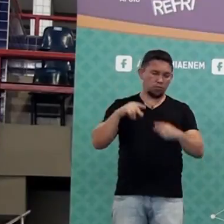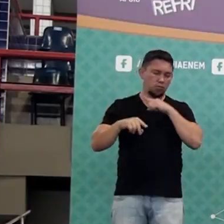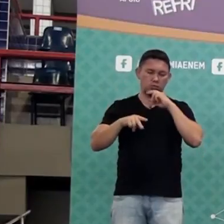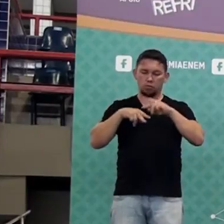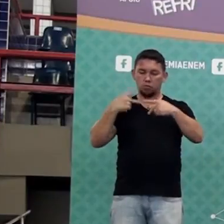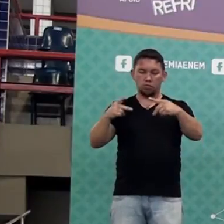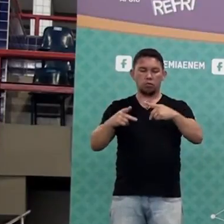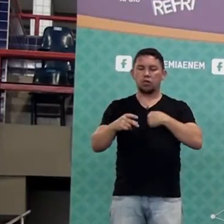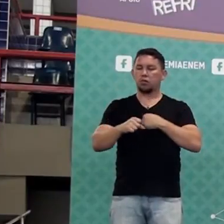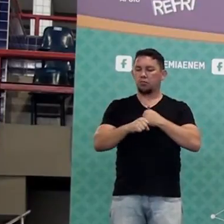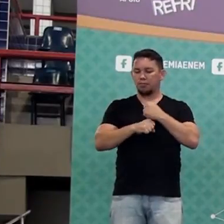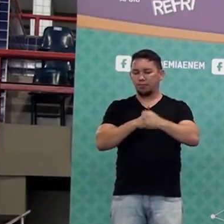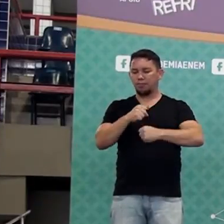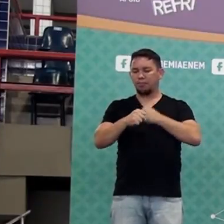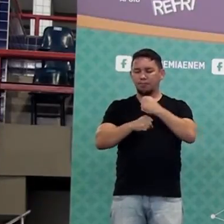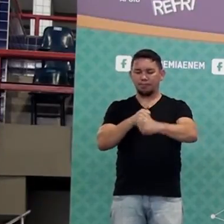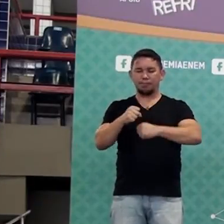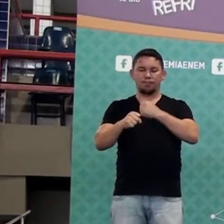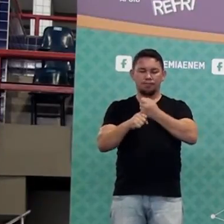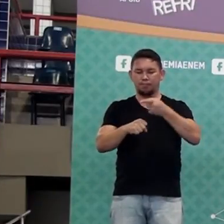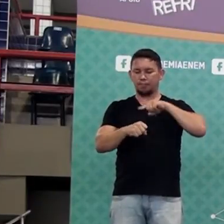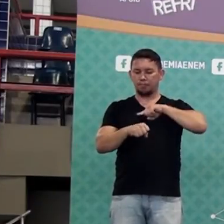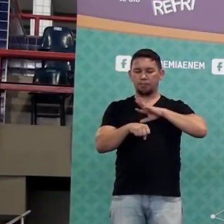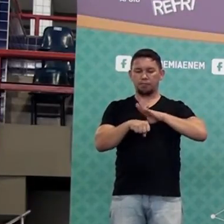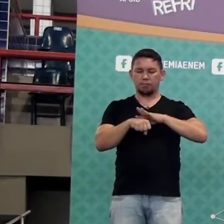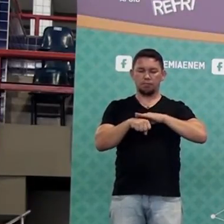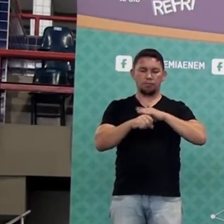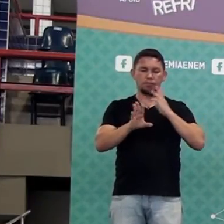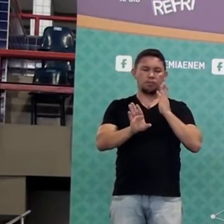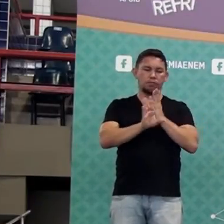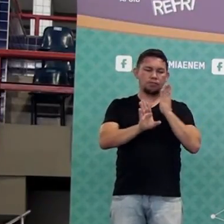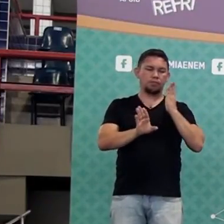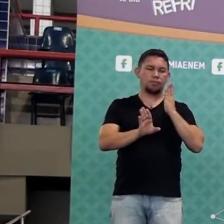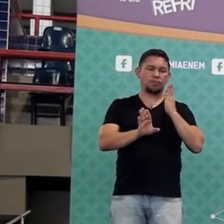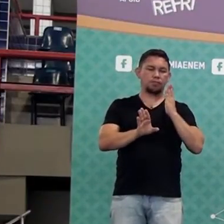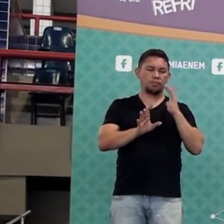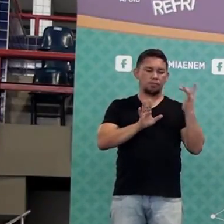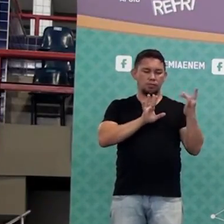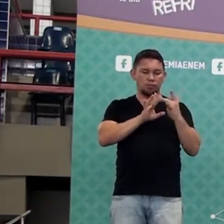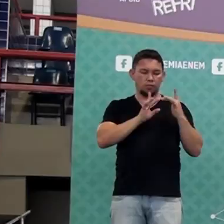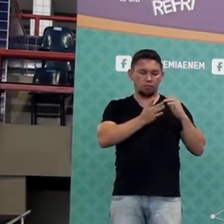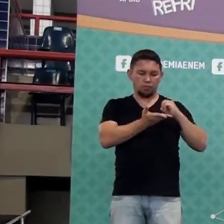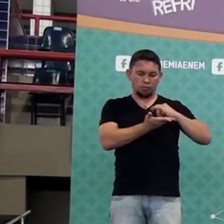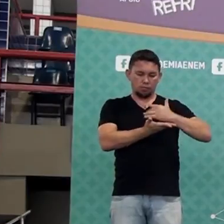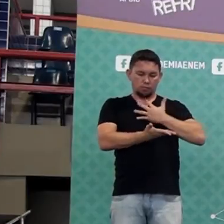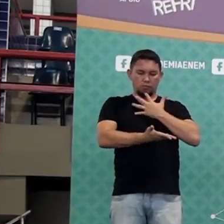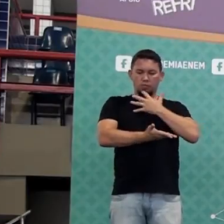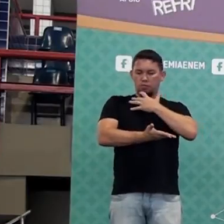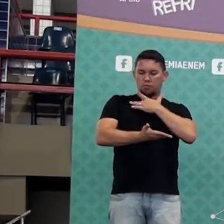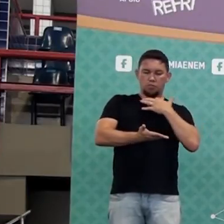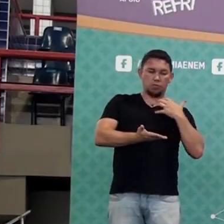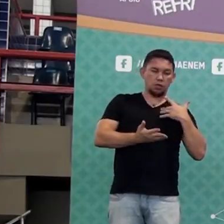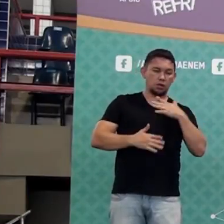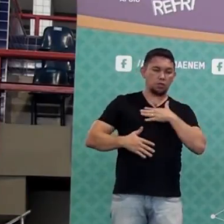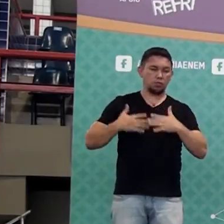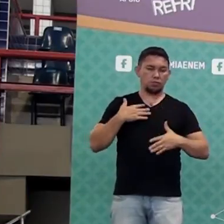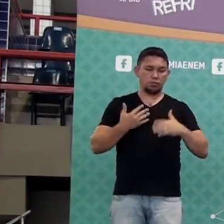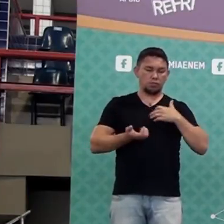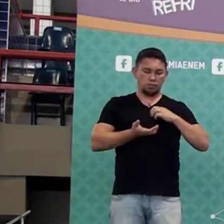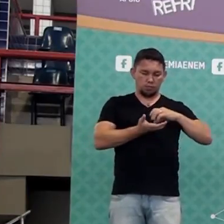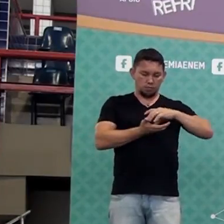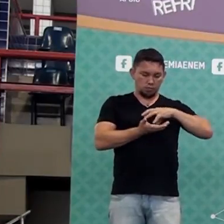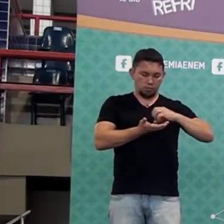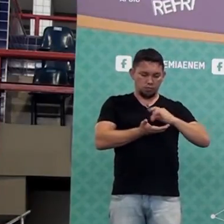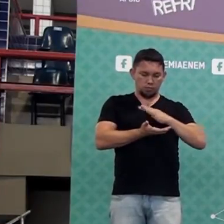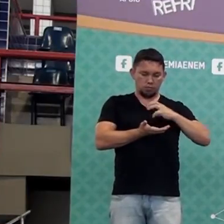e nos anos seguintes muitas outras pessoas morreram também porque entraram em contato com a radiação. Essa radiação